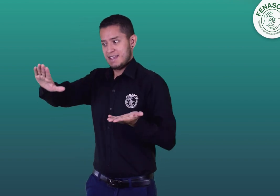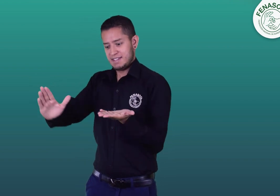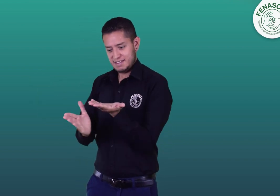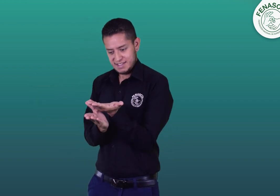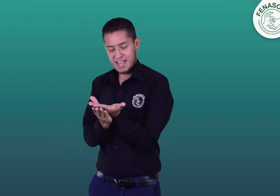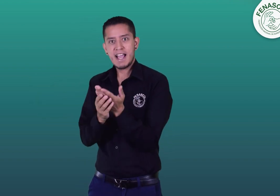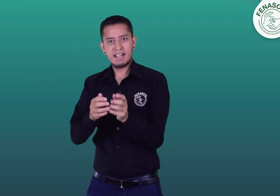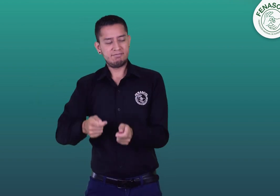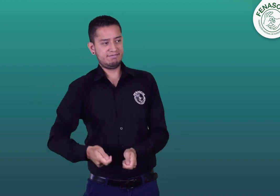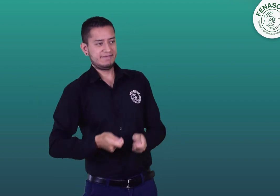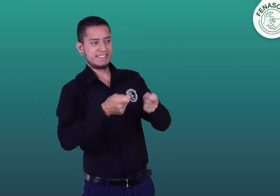que representa.